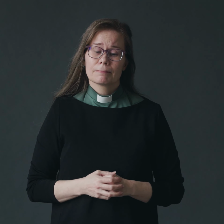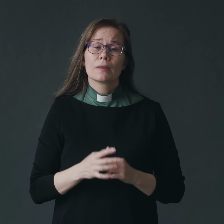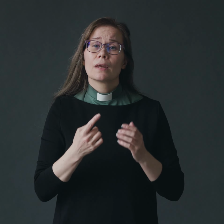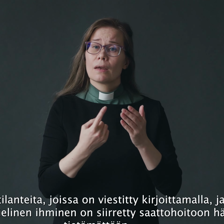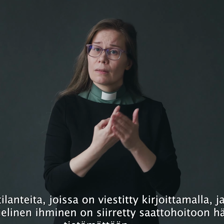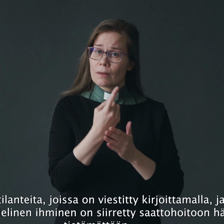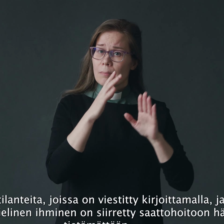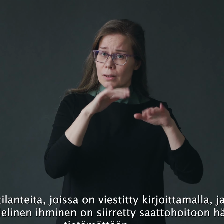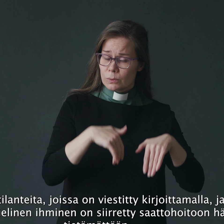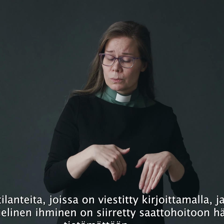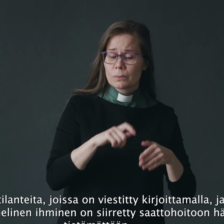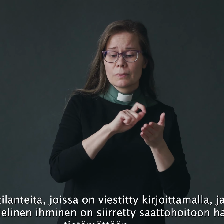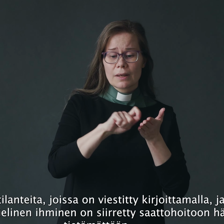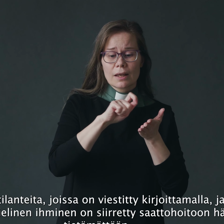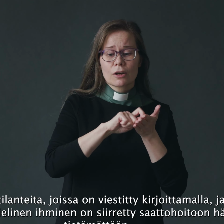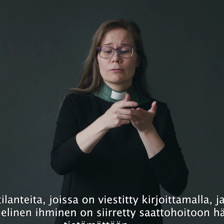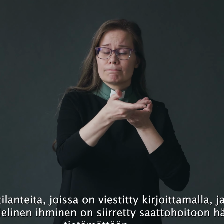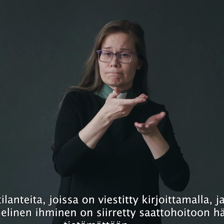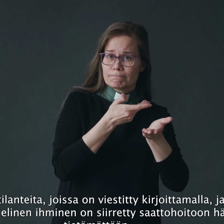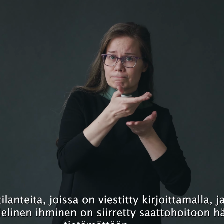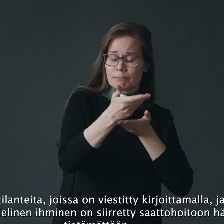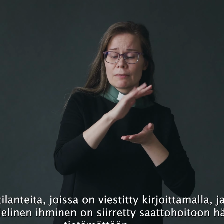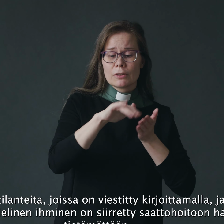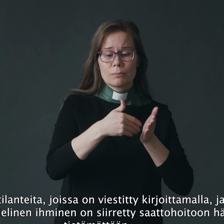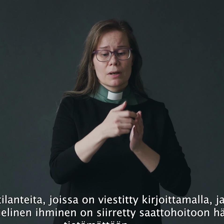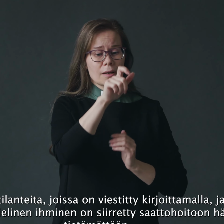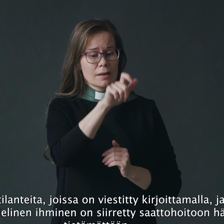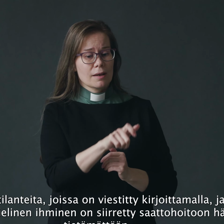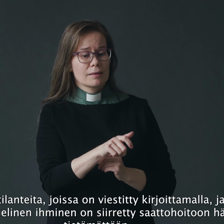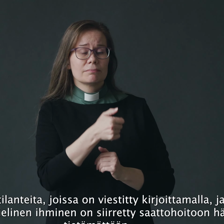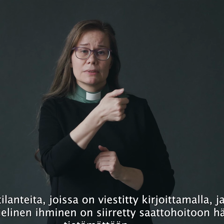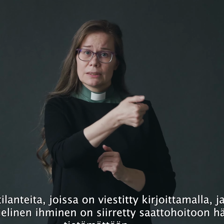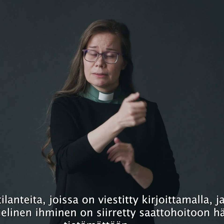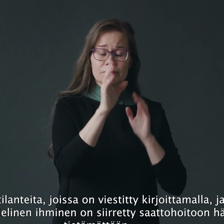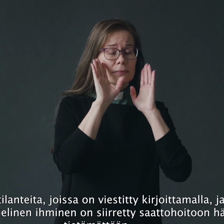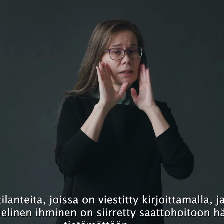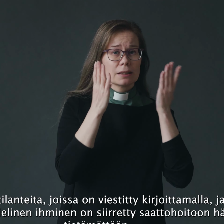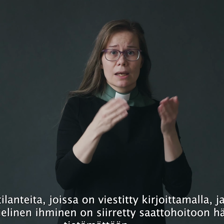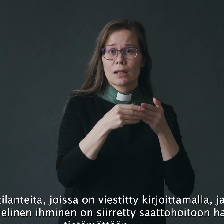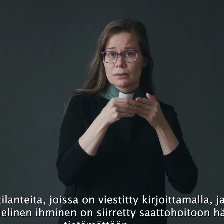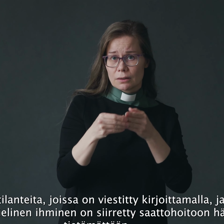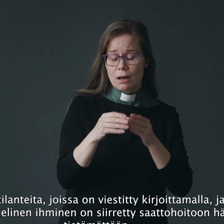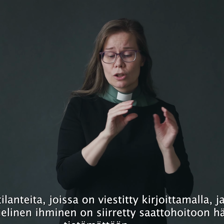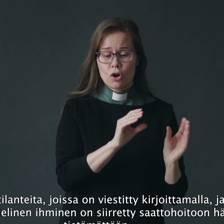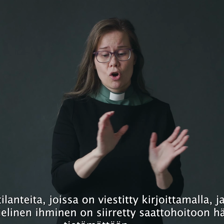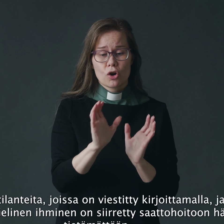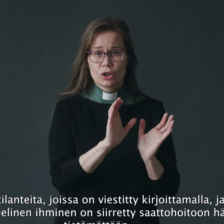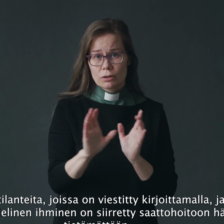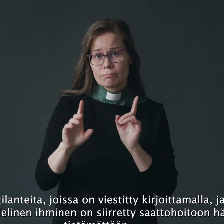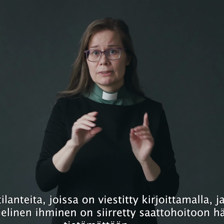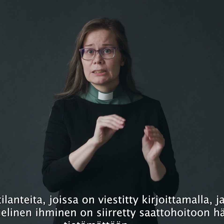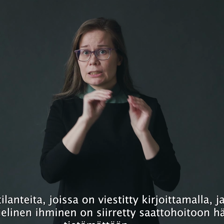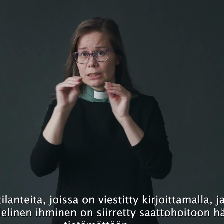On tilanteita, joissa on viestitty kirjoittamalla, ja viittomakielinen ihminen on siirretty saattohoitoon hänen